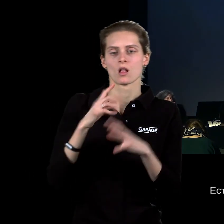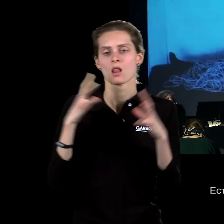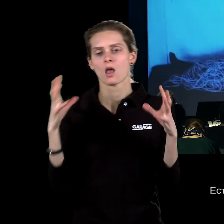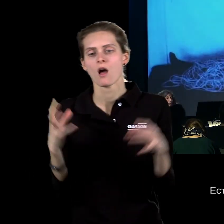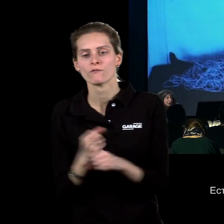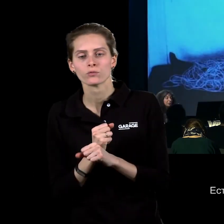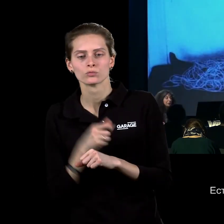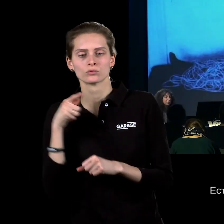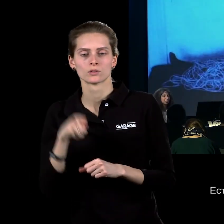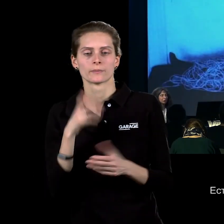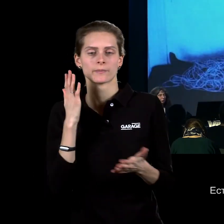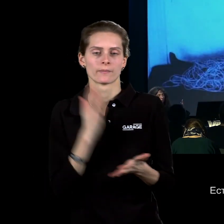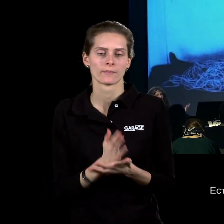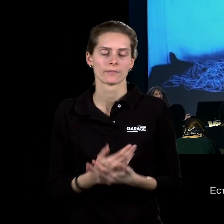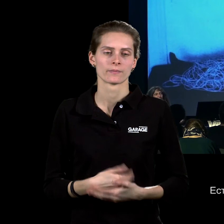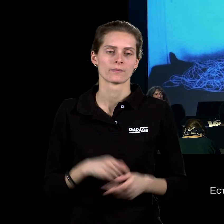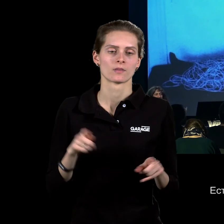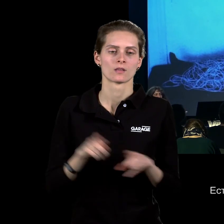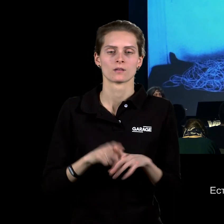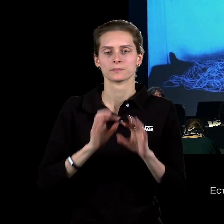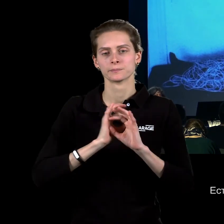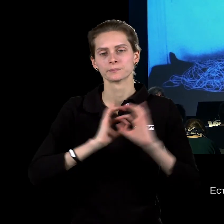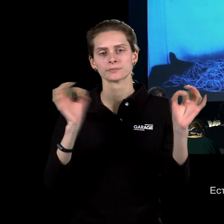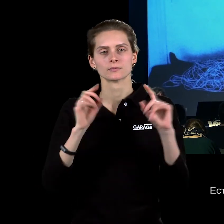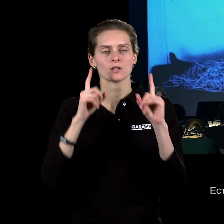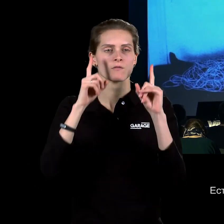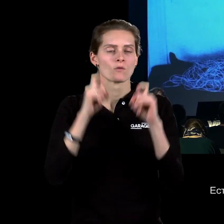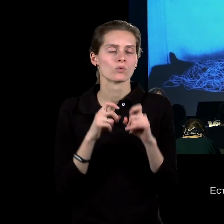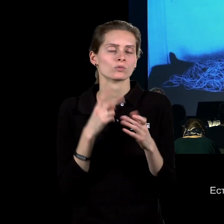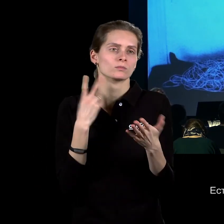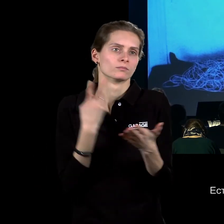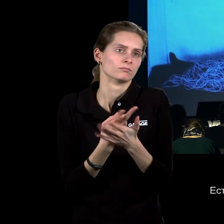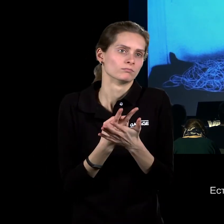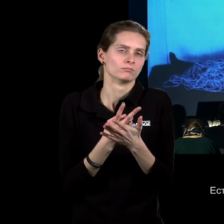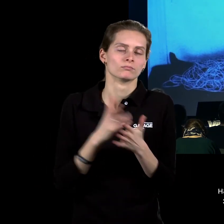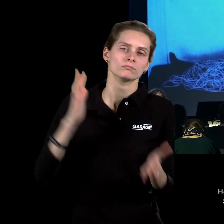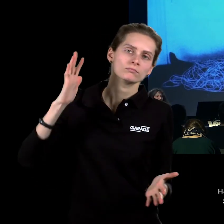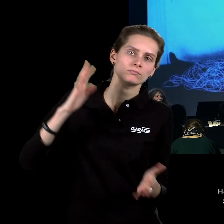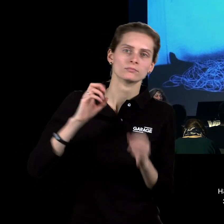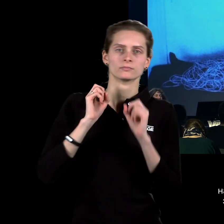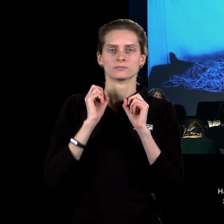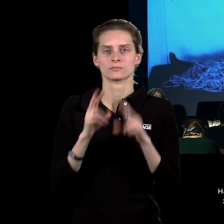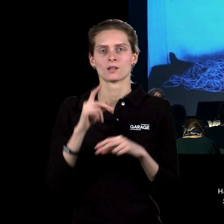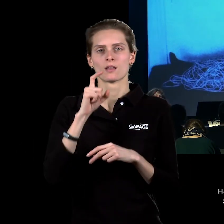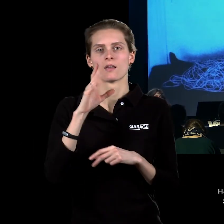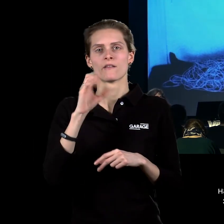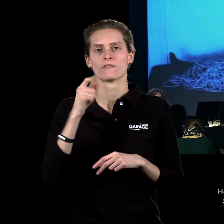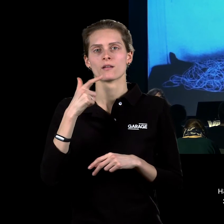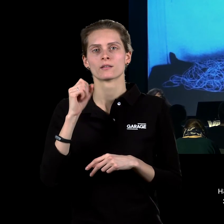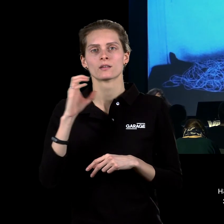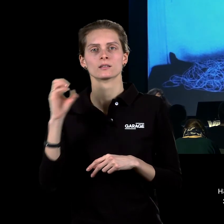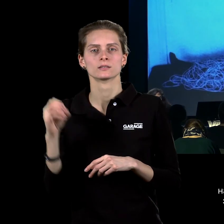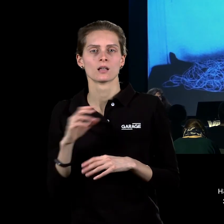этом есть. И вот с такой замечательной фотографии постановочной, естественно, Евы Гессе, которая как бы сама и укрыта